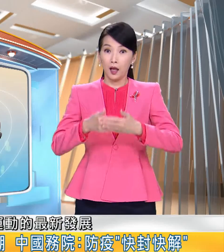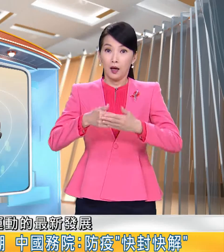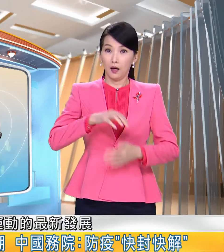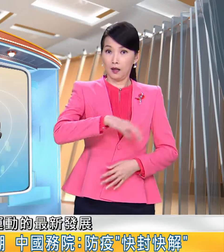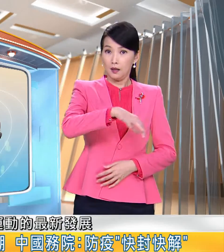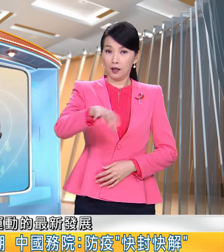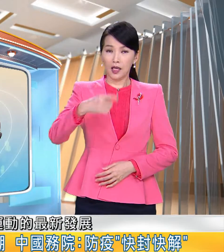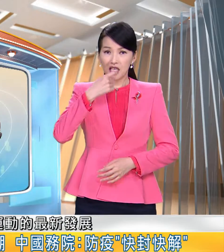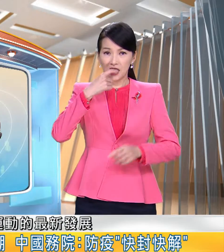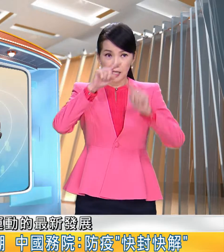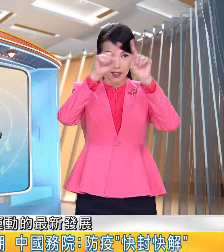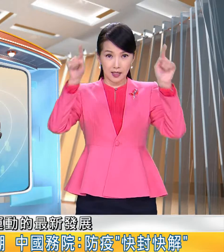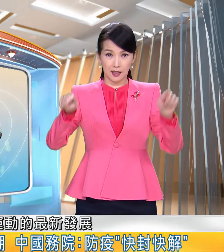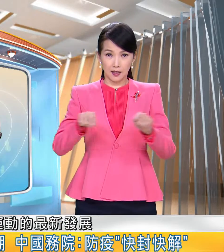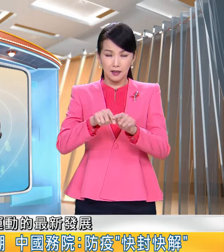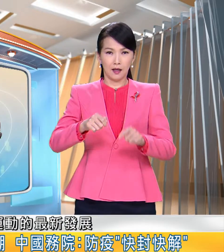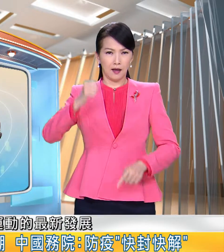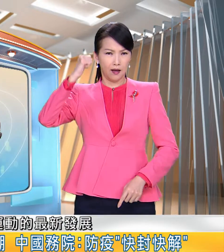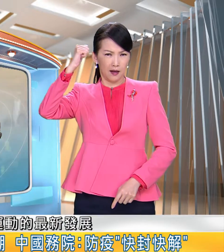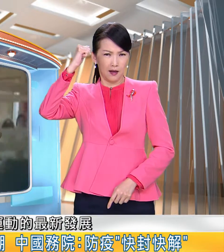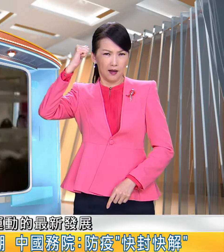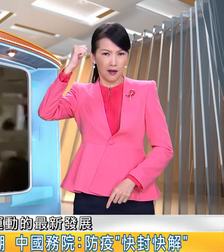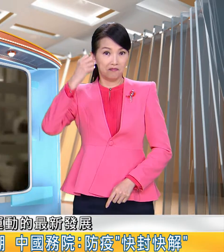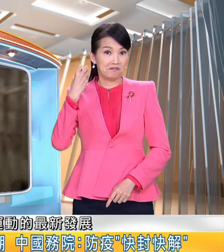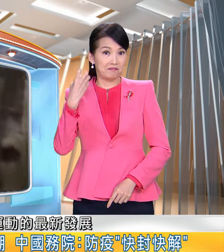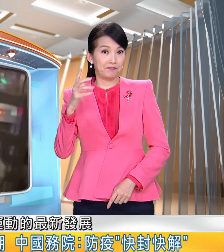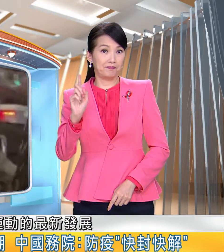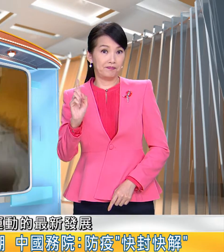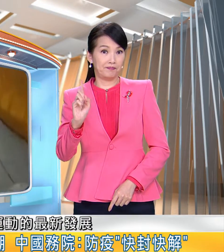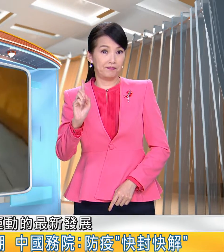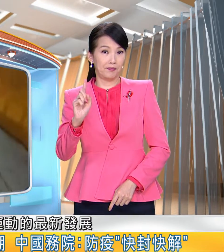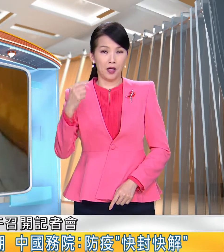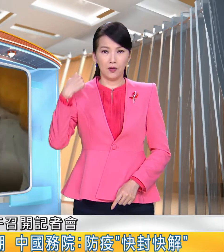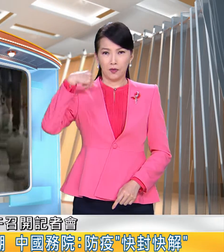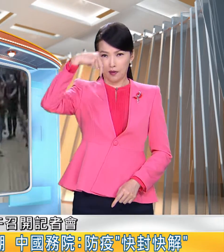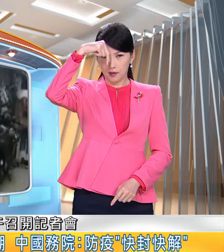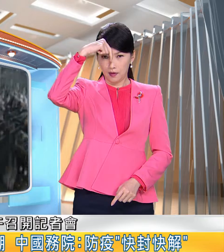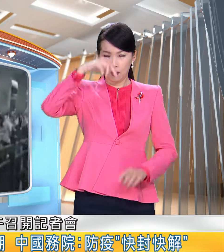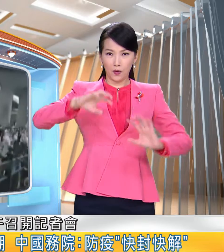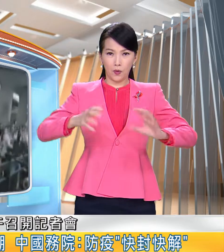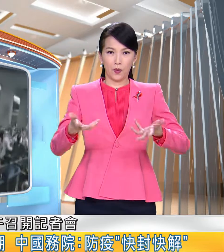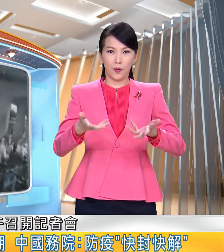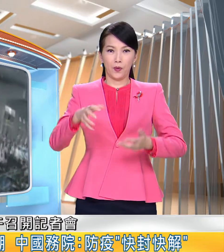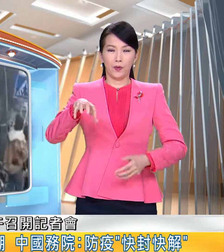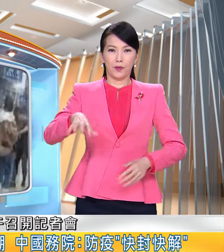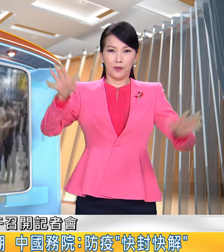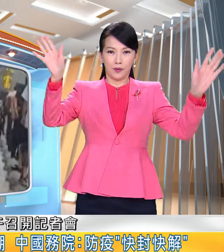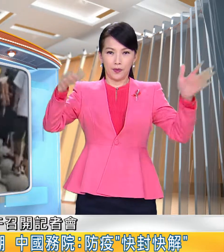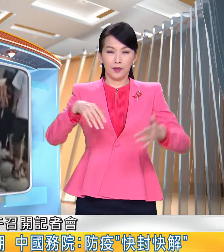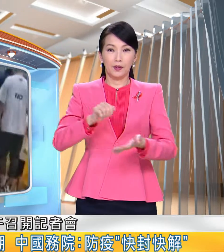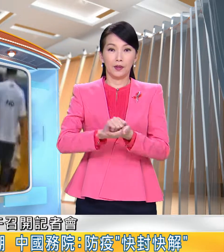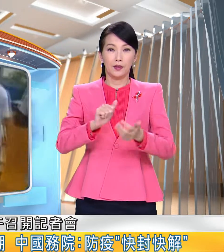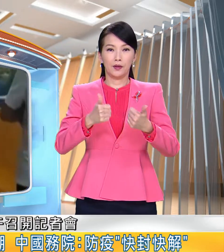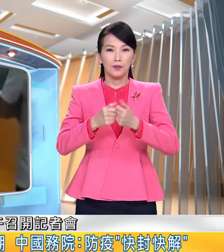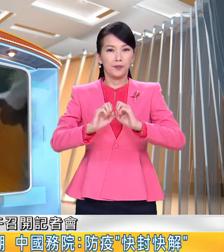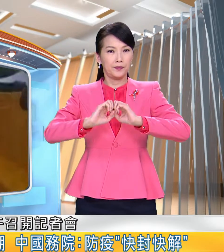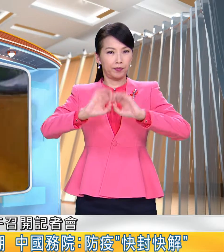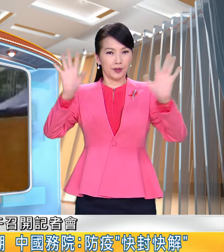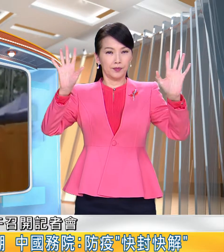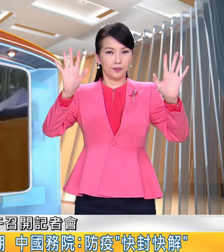中国各地白纸运动的最新发展。国务院昨天下午召开了记者会，宣